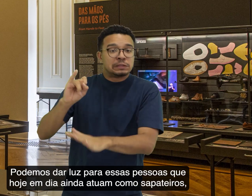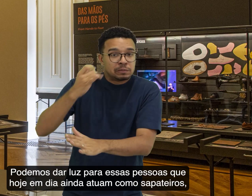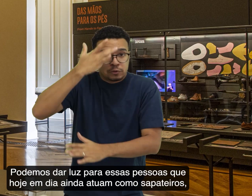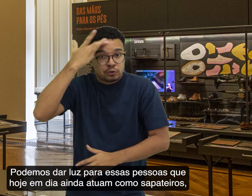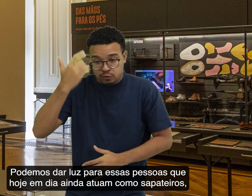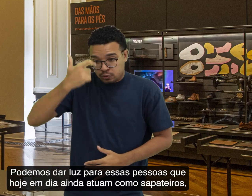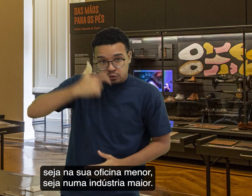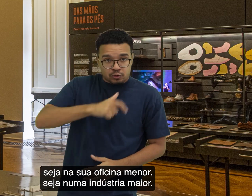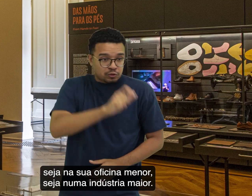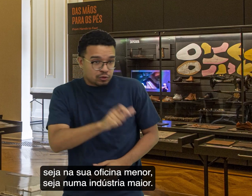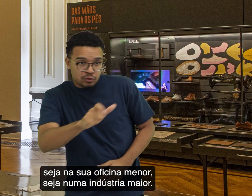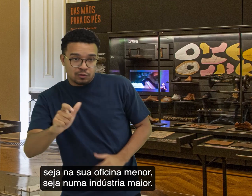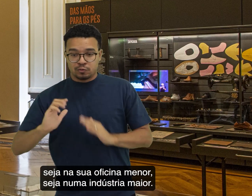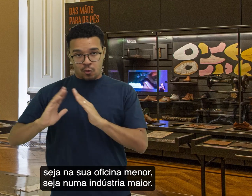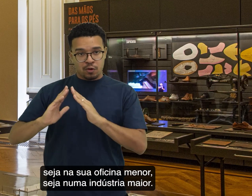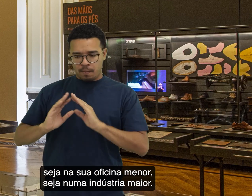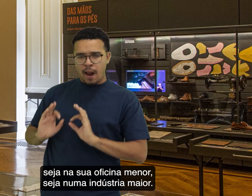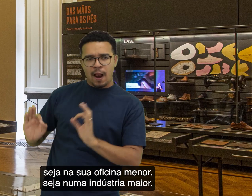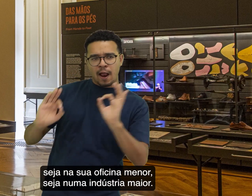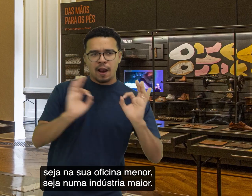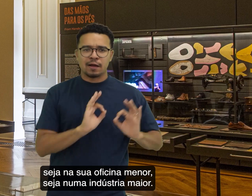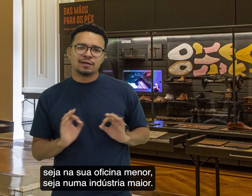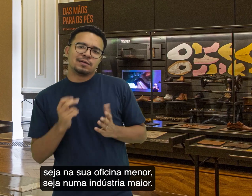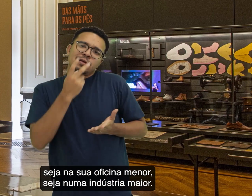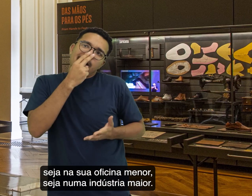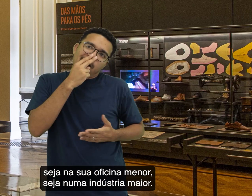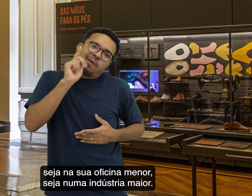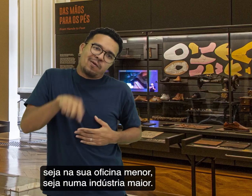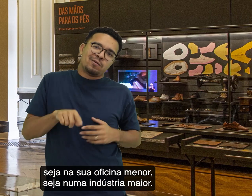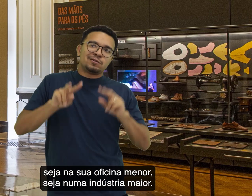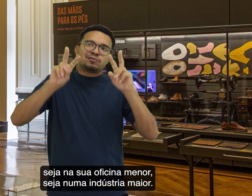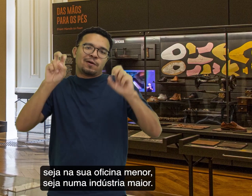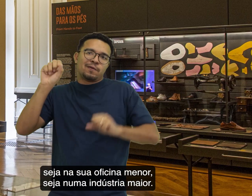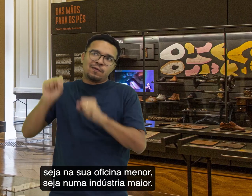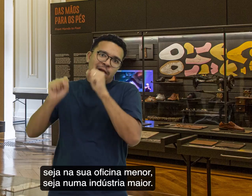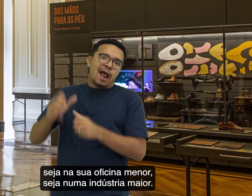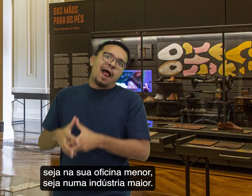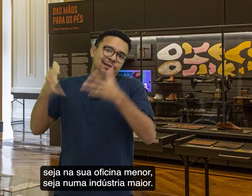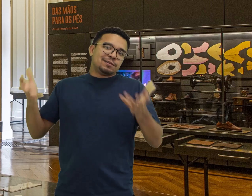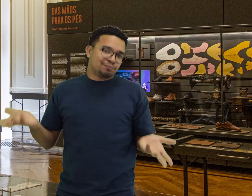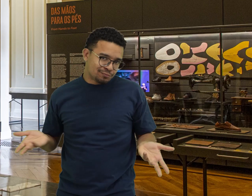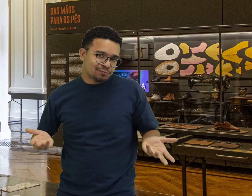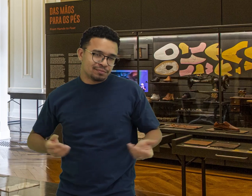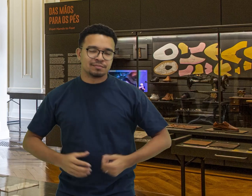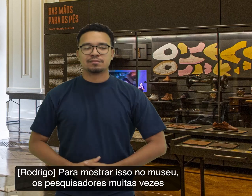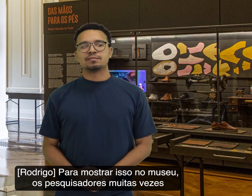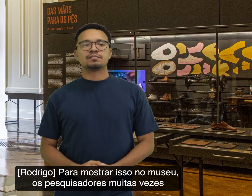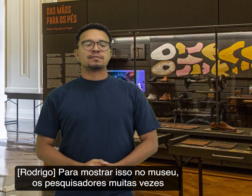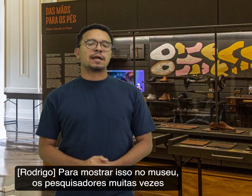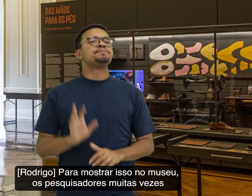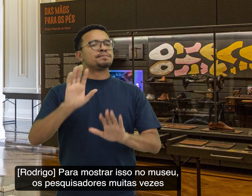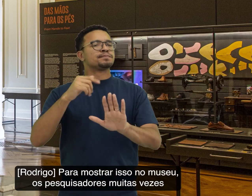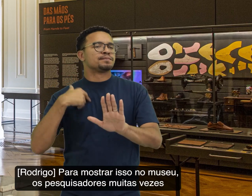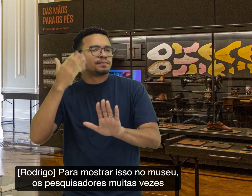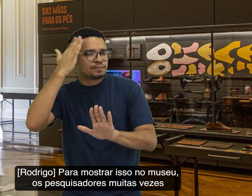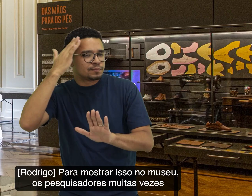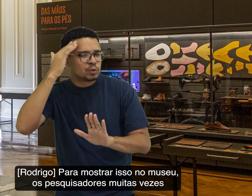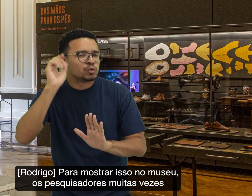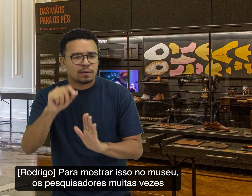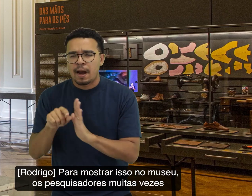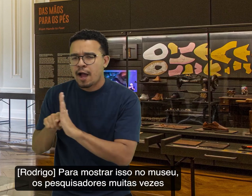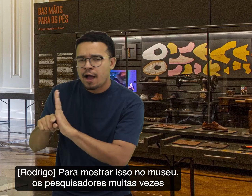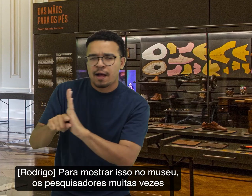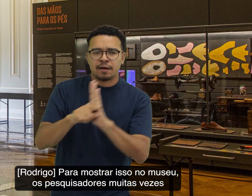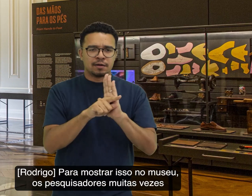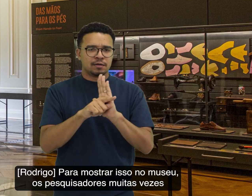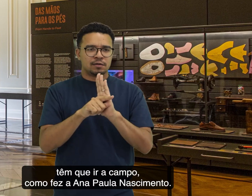ainda atuam como sapateiros, seja na sua oficina menor, seja numa indústria maior. Para mostrar isso no